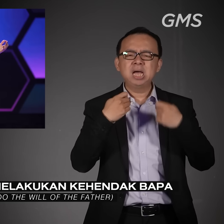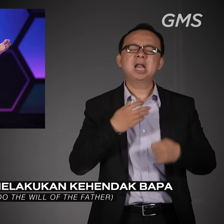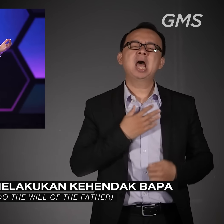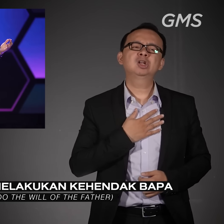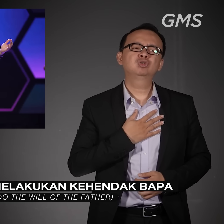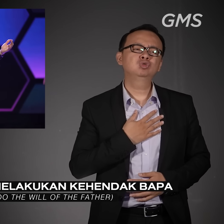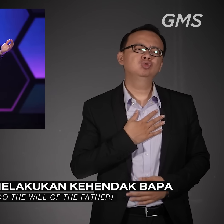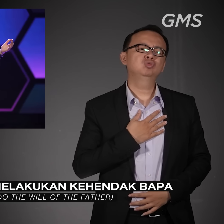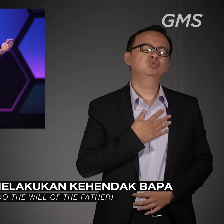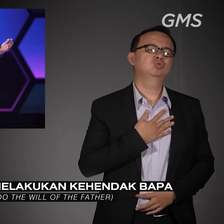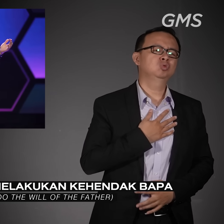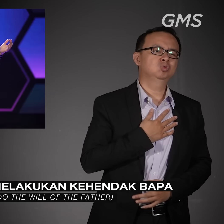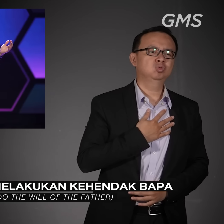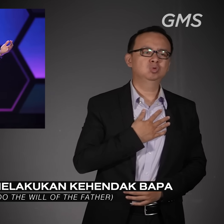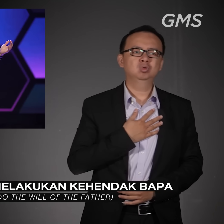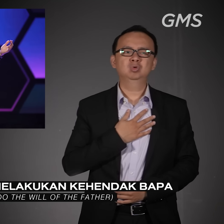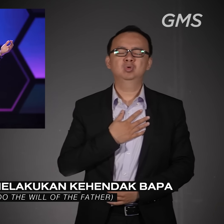Ialah